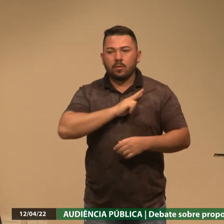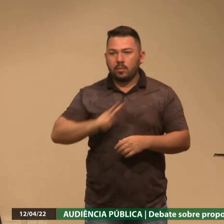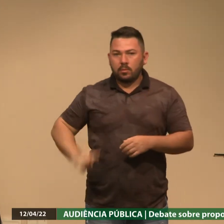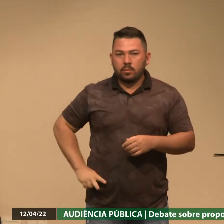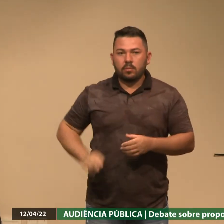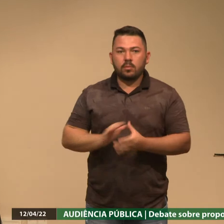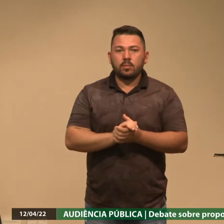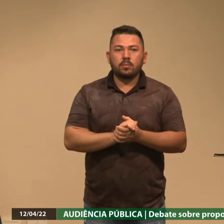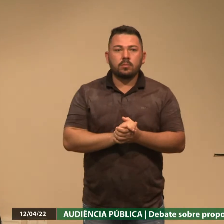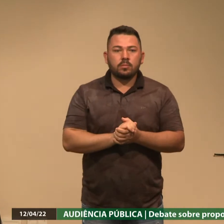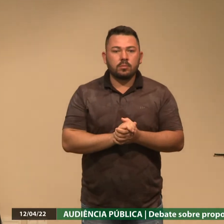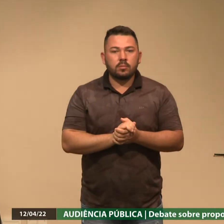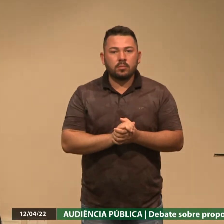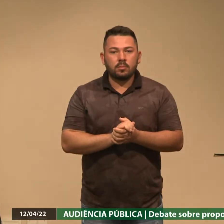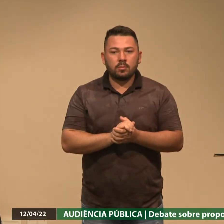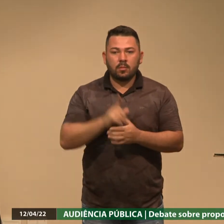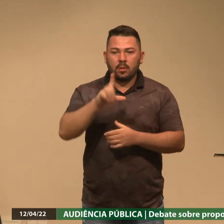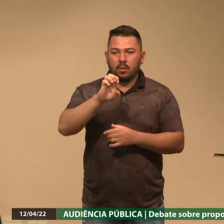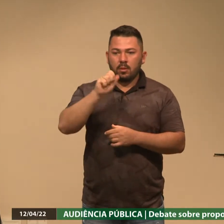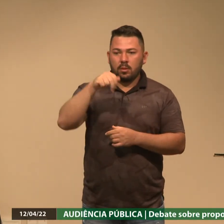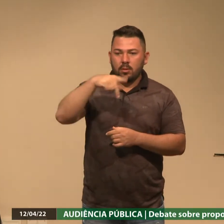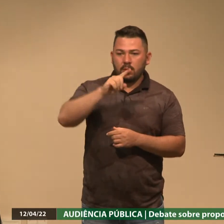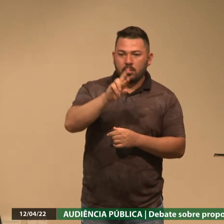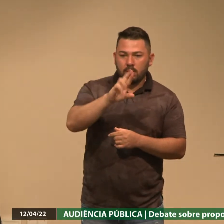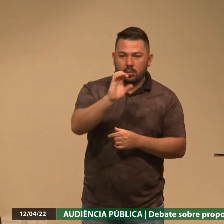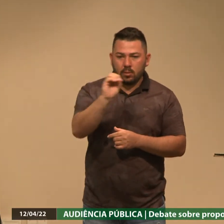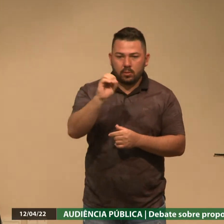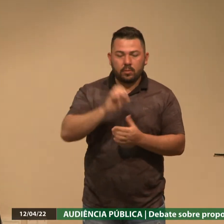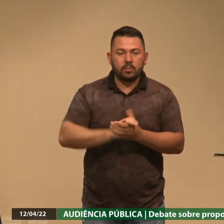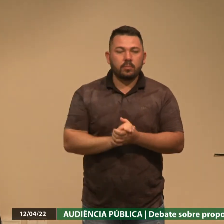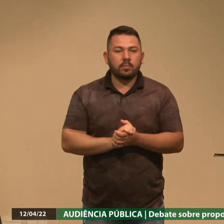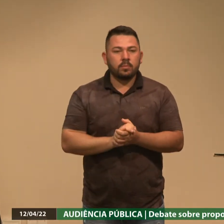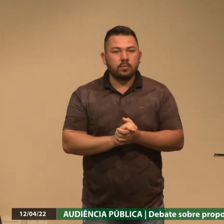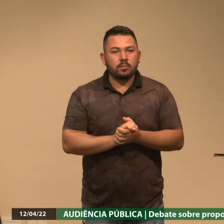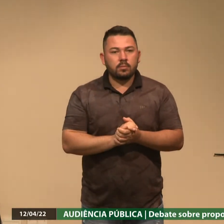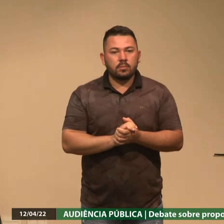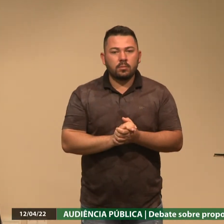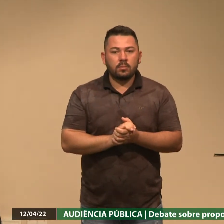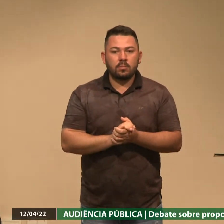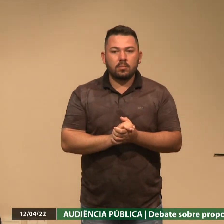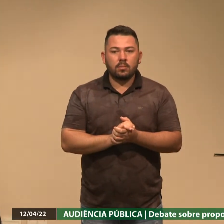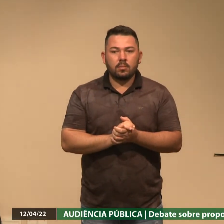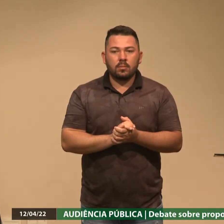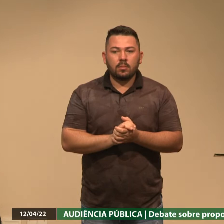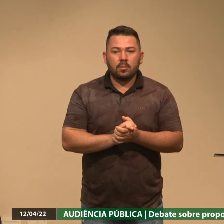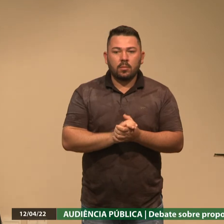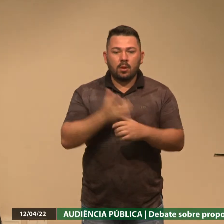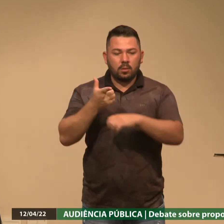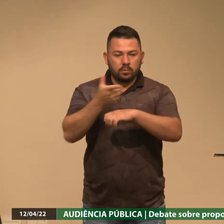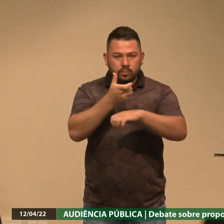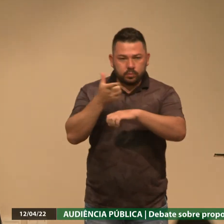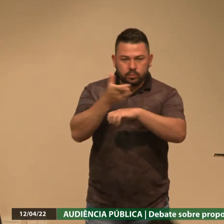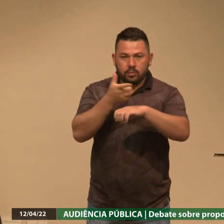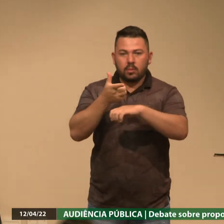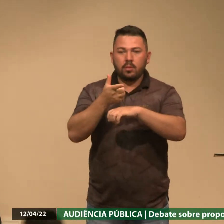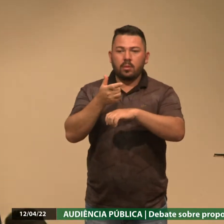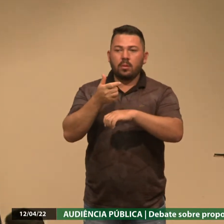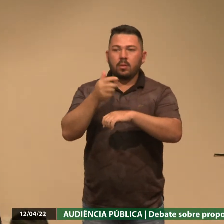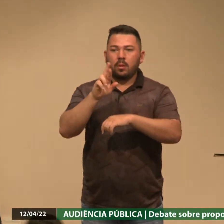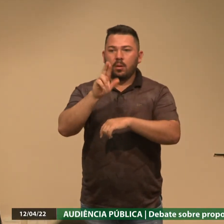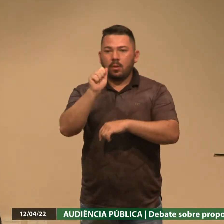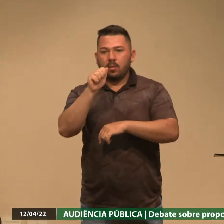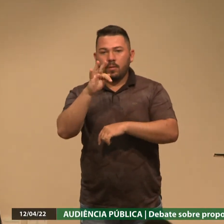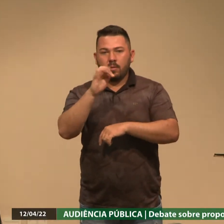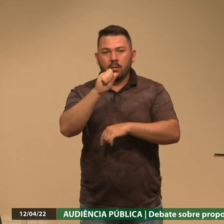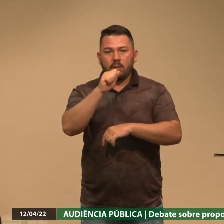vereador do município de Ipirá Leandro Foster o rei dos atiradores Senhor Thiago Rafael